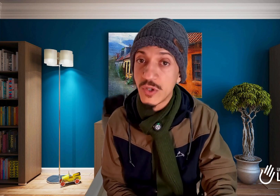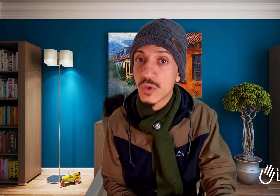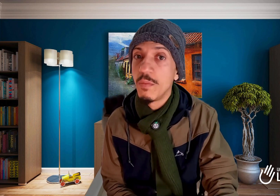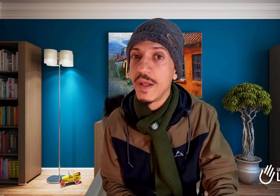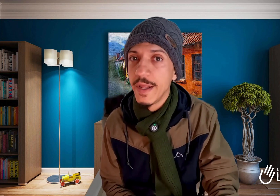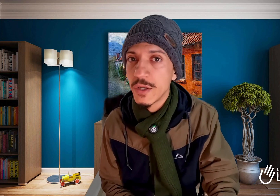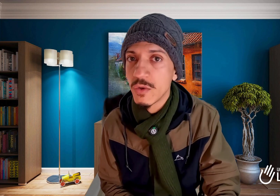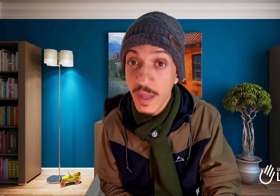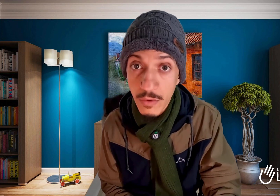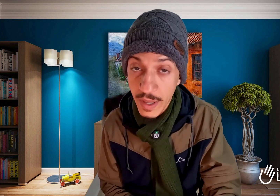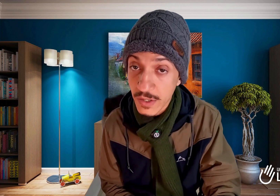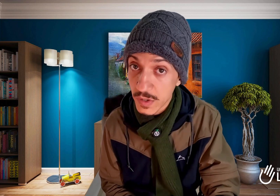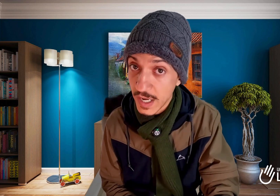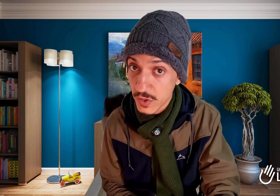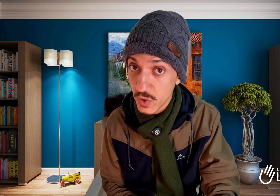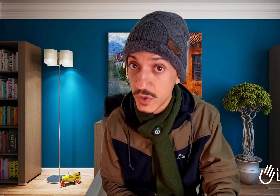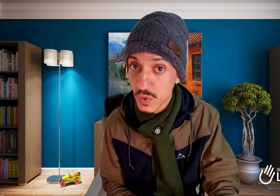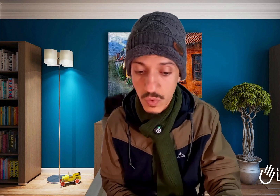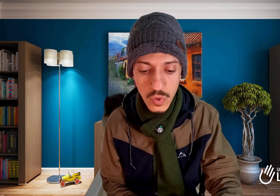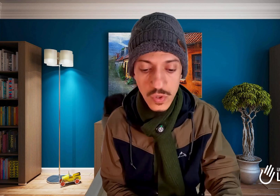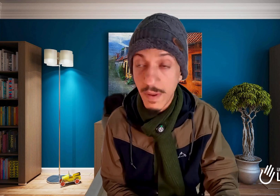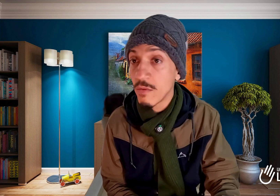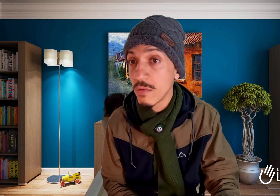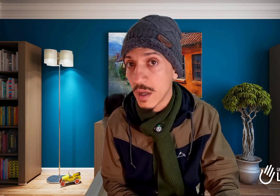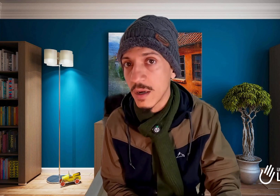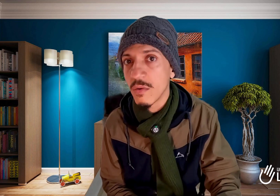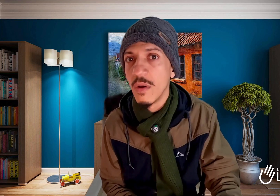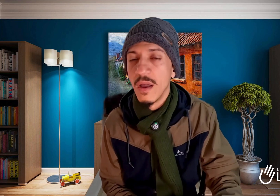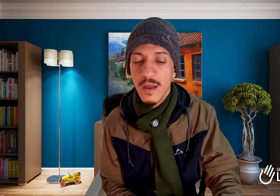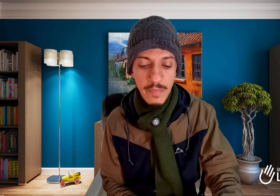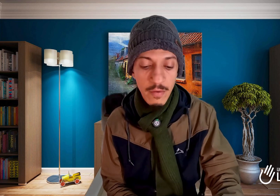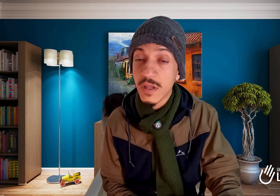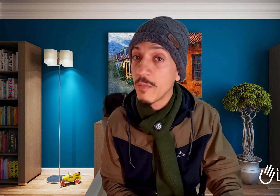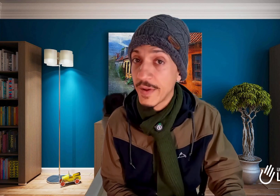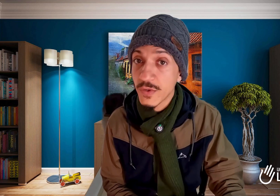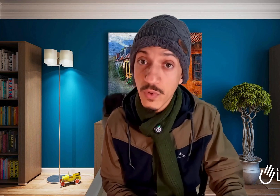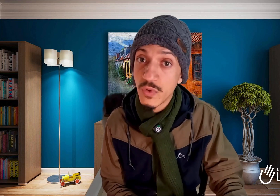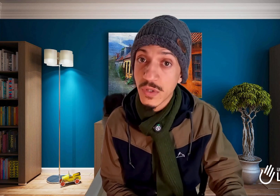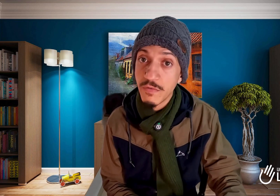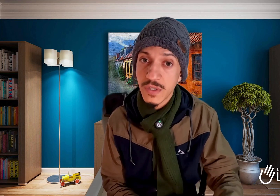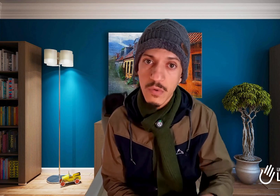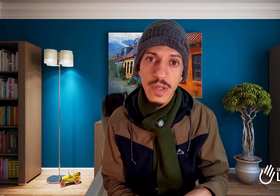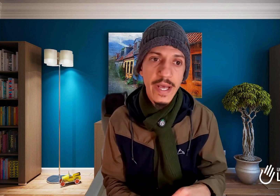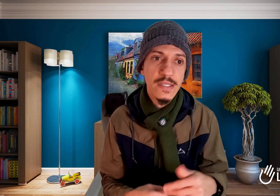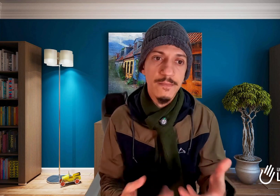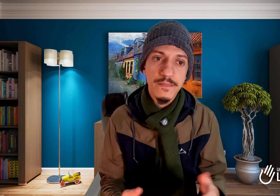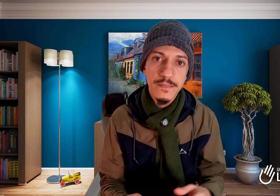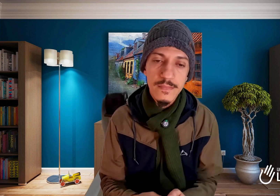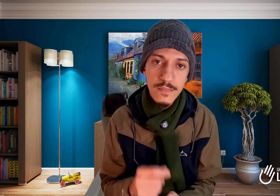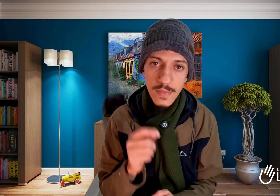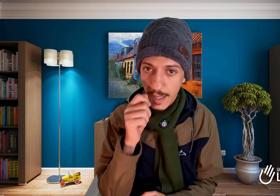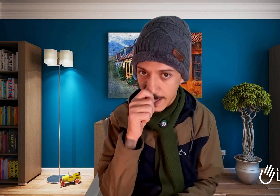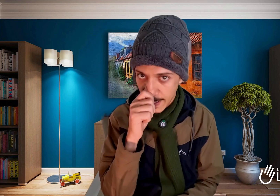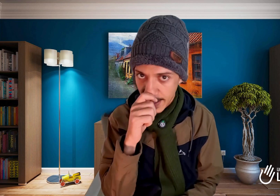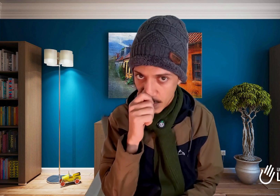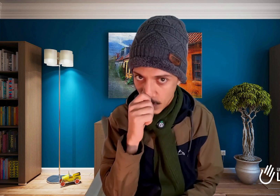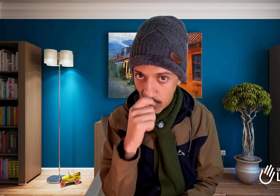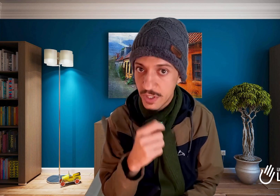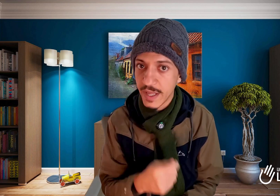descobrir isso indo em associações de surdos, perguntando para surdos que você conheça onde tem esses